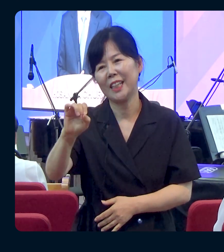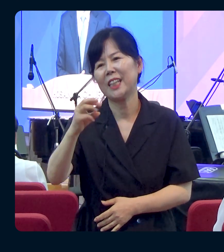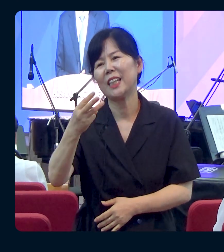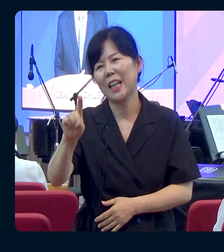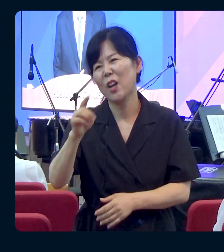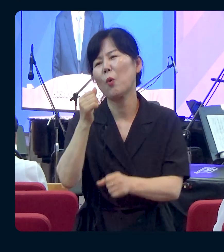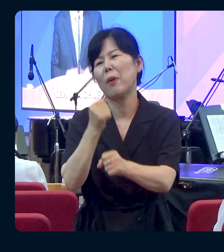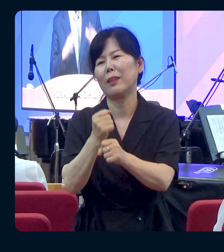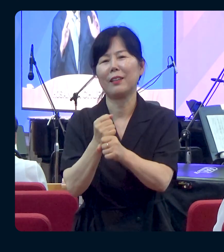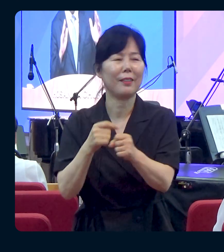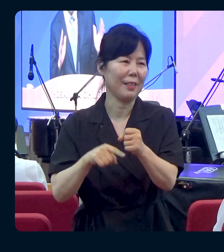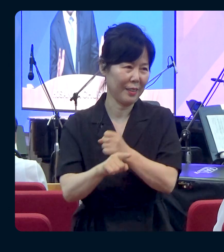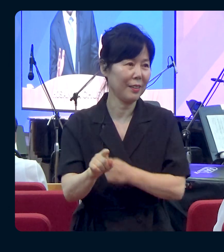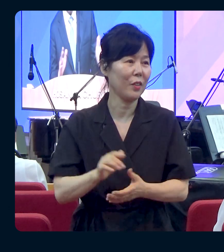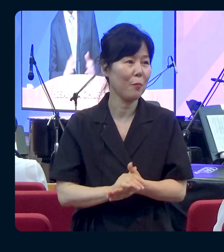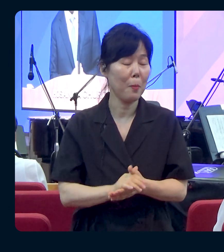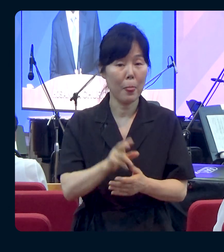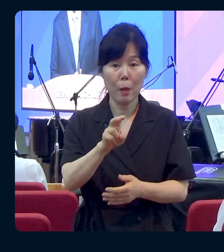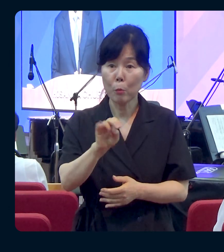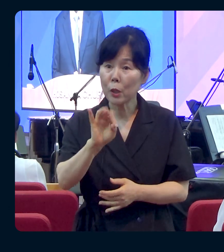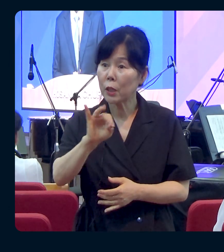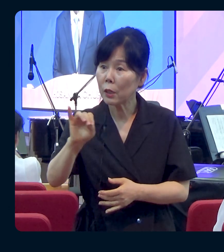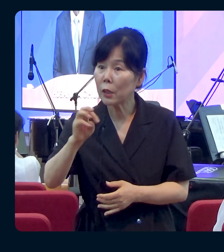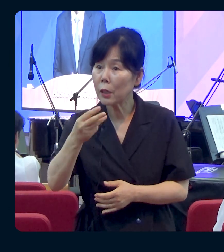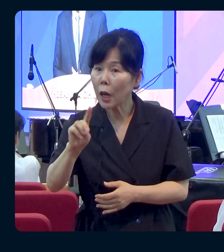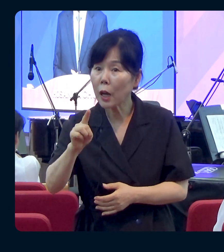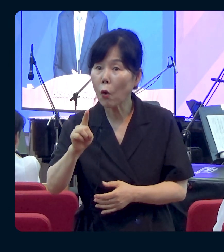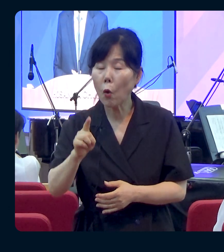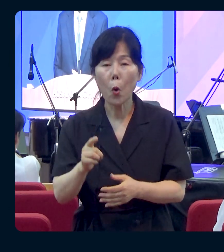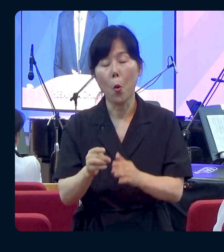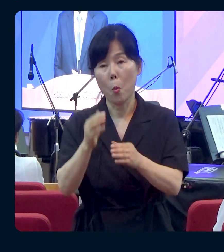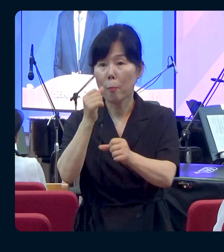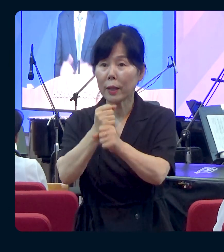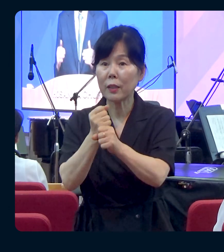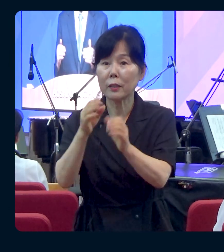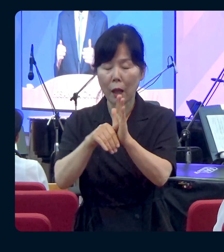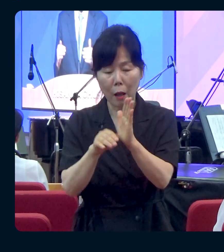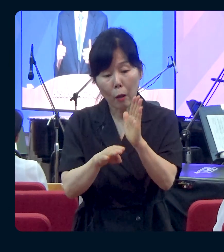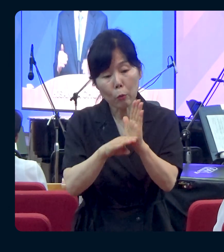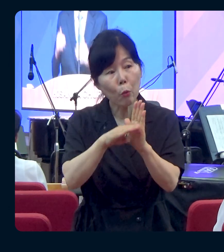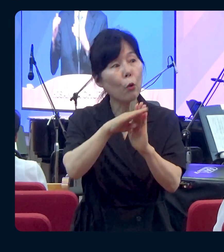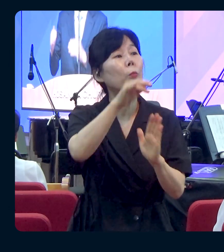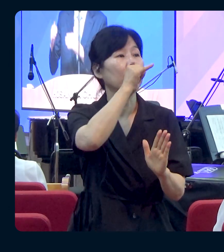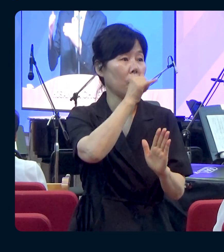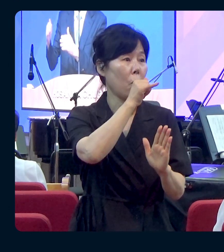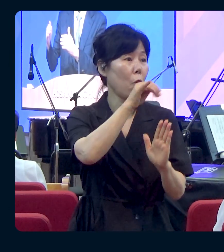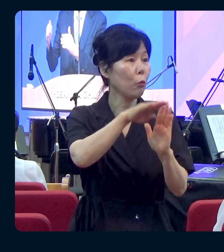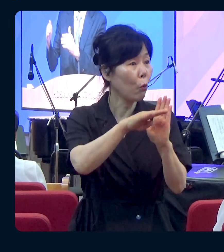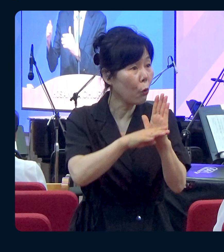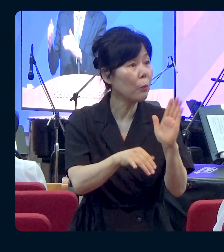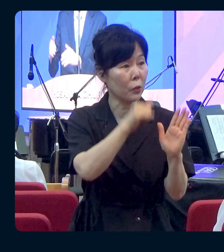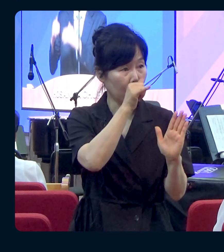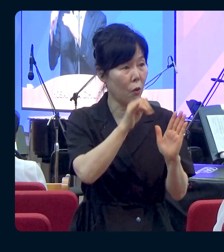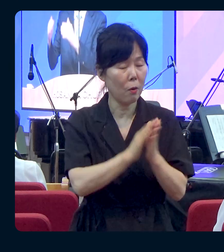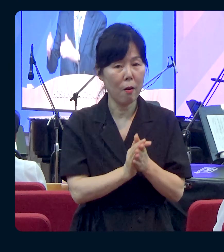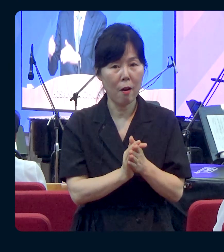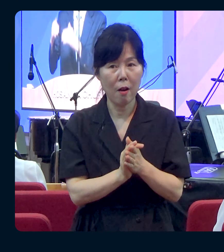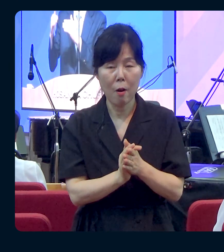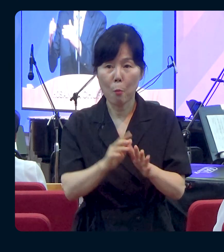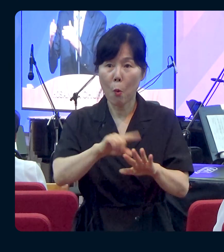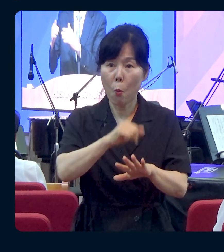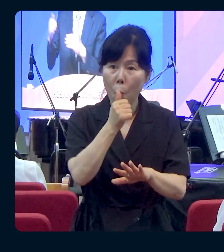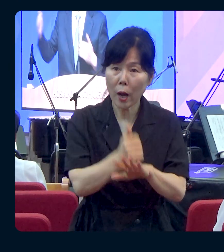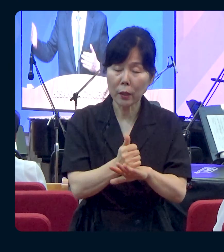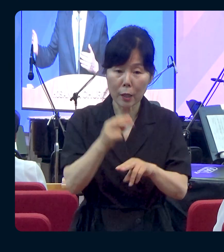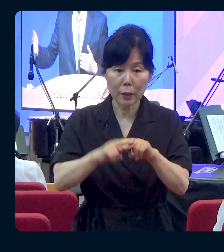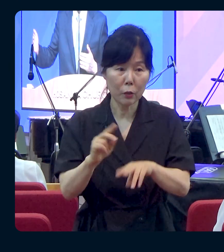것이죠. 자, 그런데 그렇게 미라로 만드는 것도 등급이 있습니다. 그러니까 대단한 사람일수록 미라로